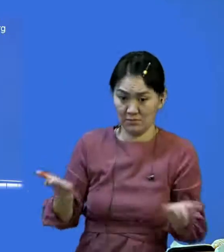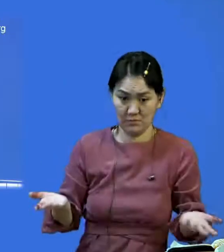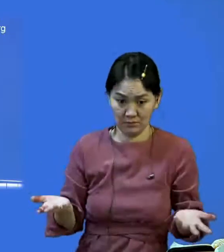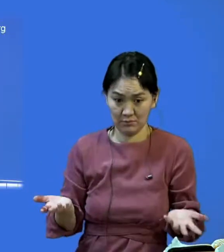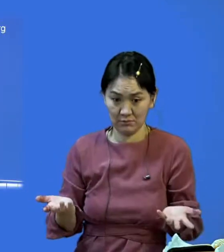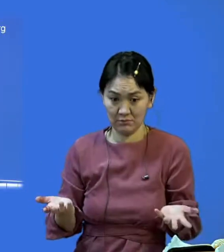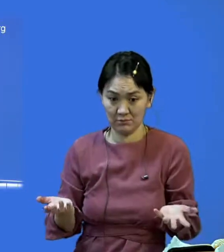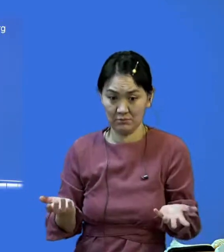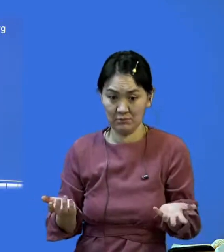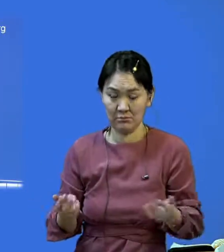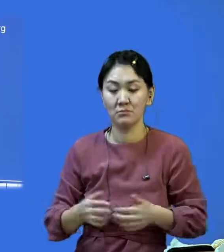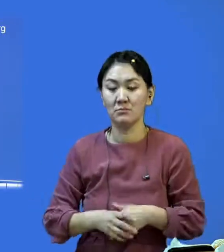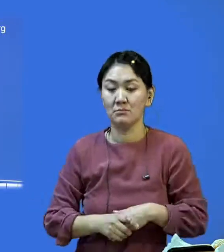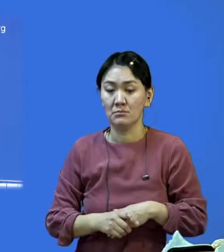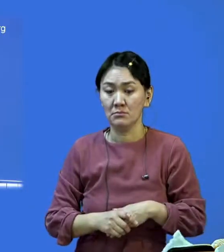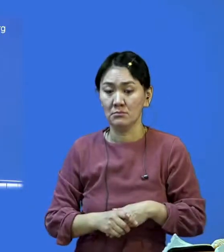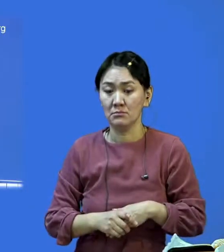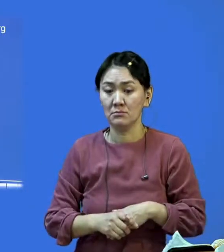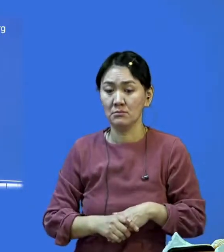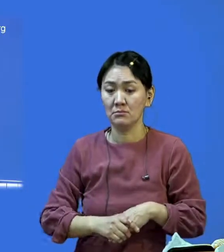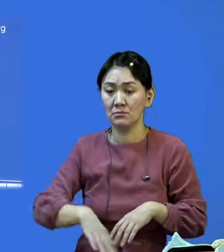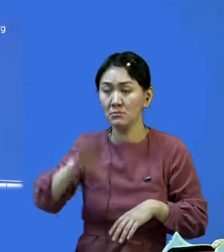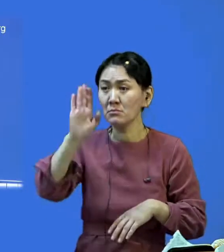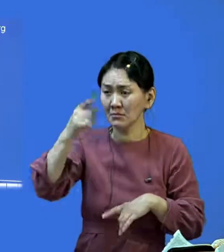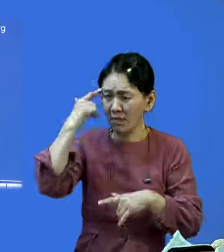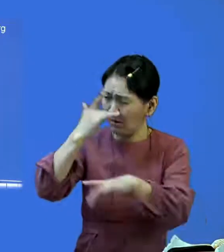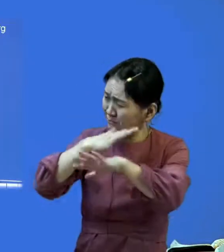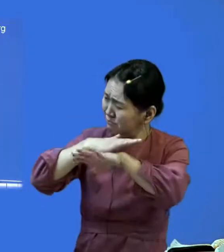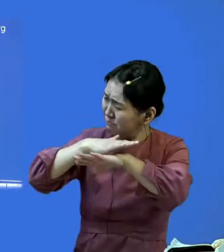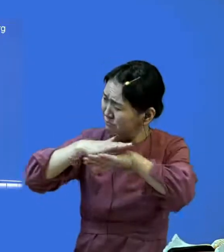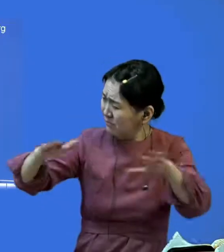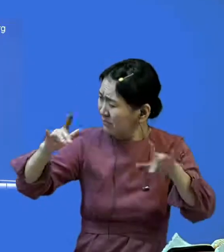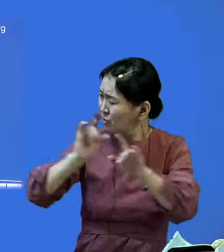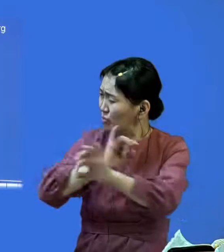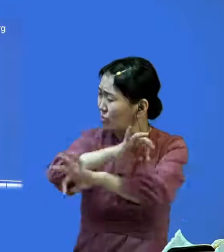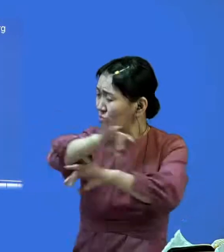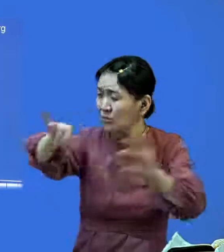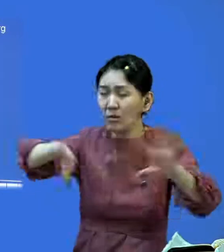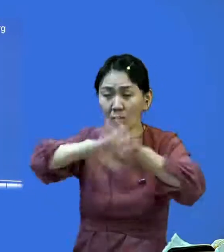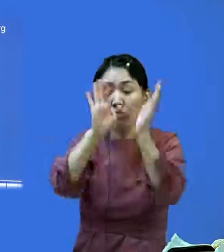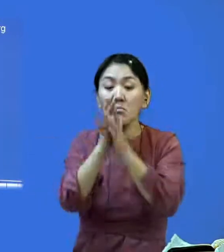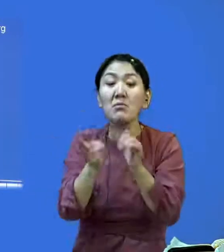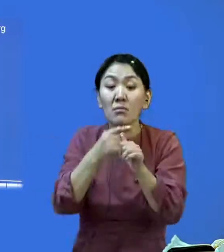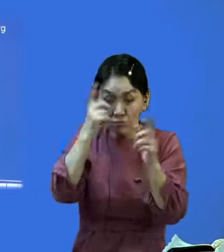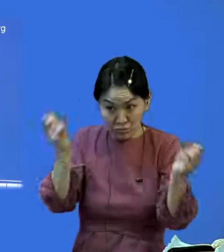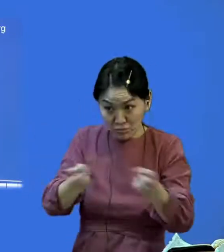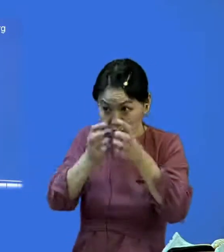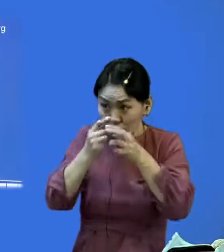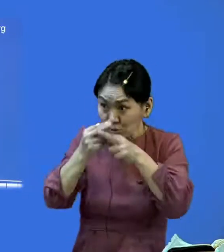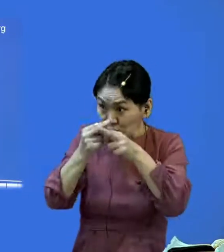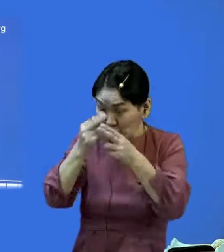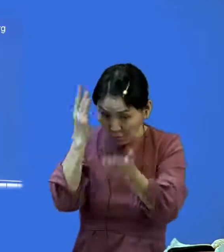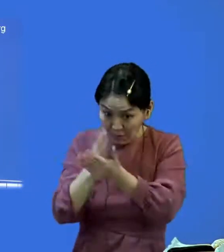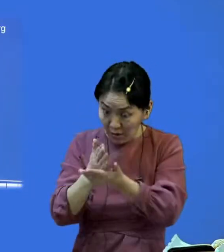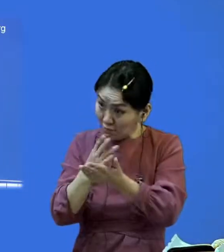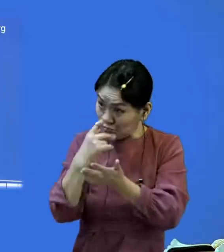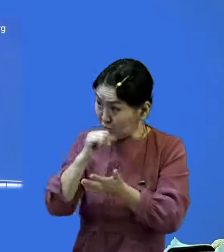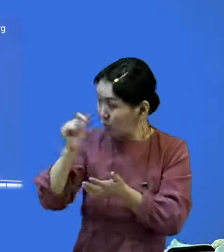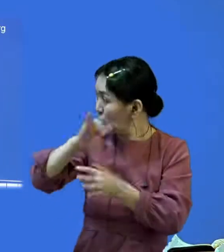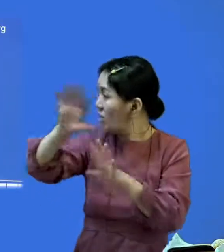энэ төмөн бодсыг бурхан бүтээж бурхан одоо өсгөж тэжээж байгаа биш